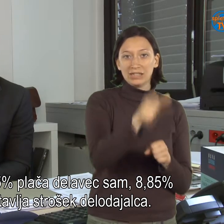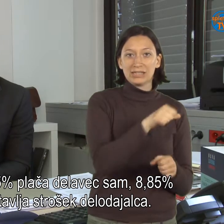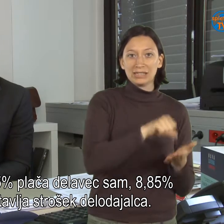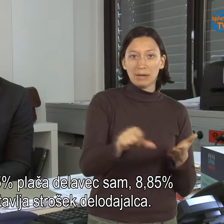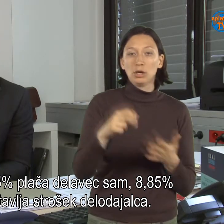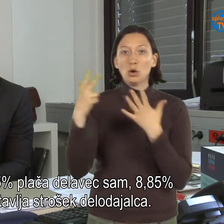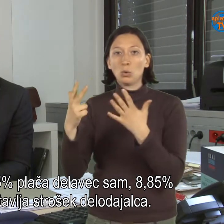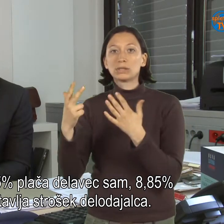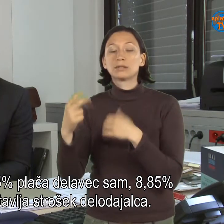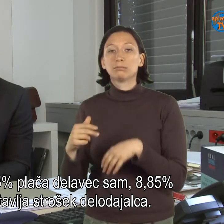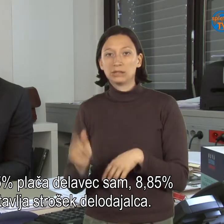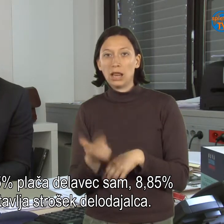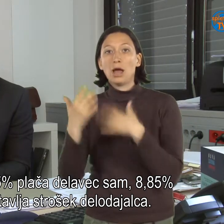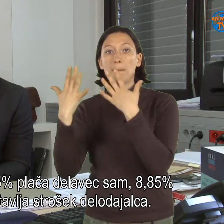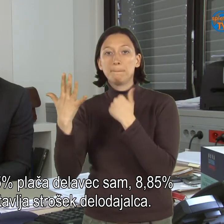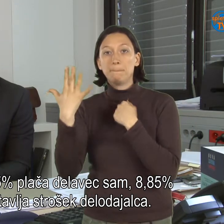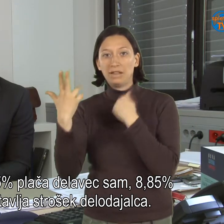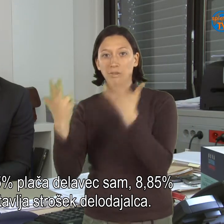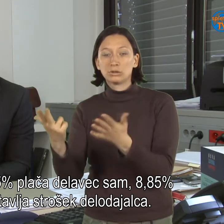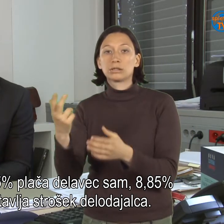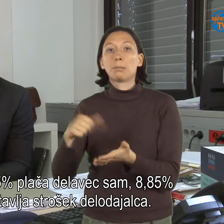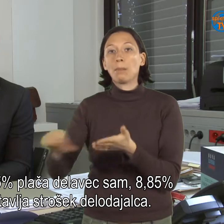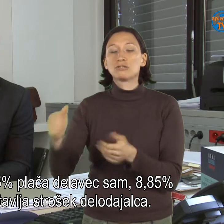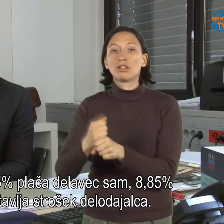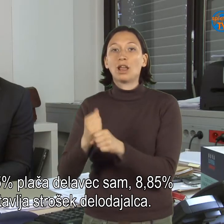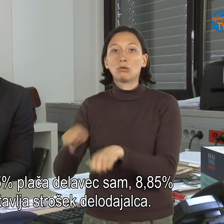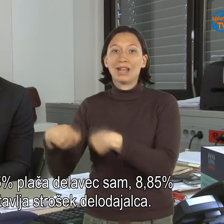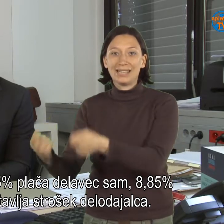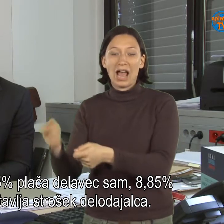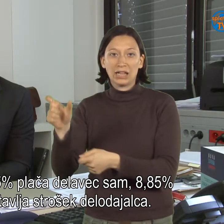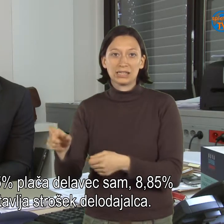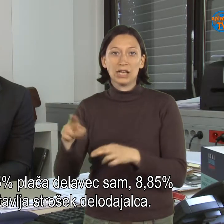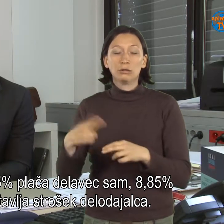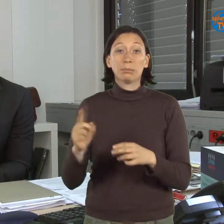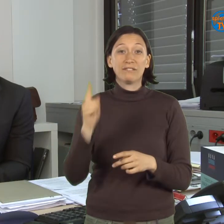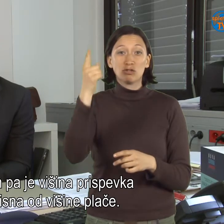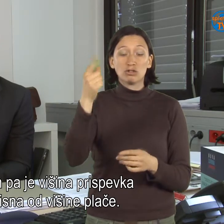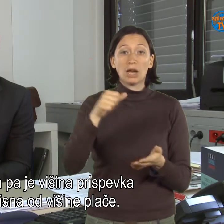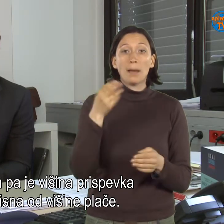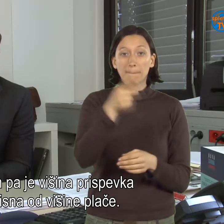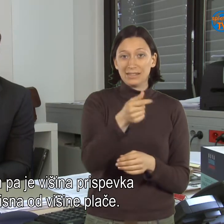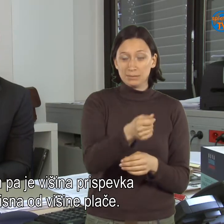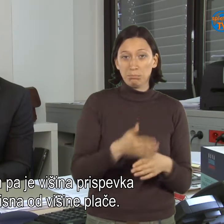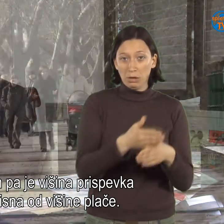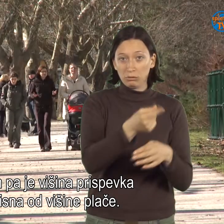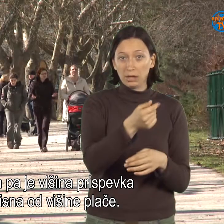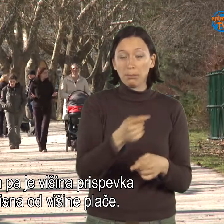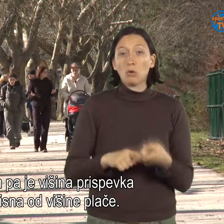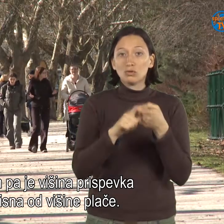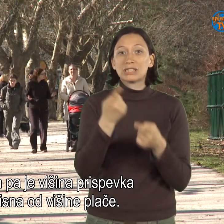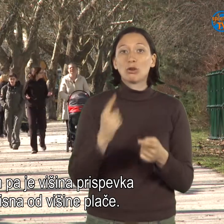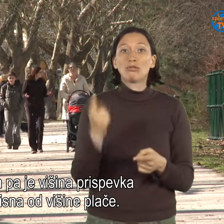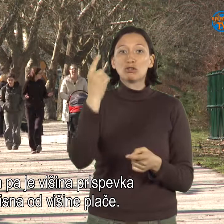sam, 8,85% pa predstavlja strošek delodajalca. Potem je pa višina prispevka pa seveda odvisna